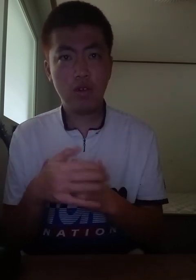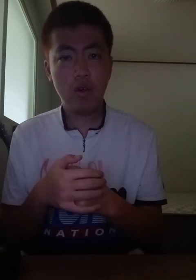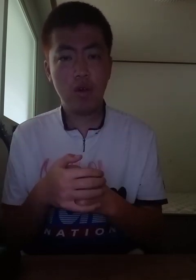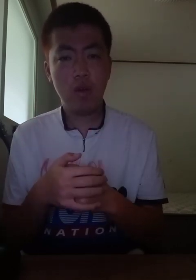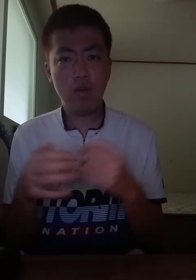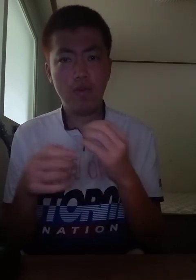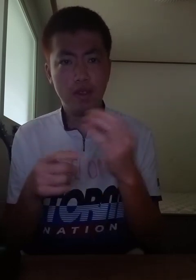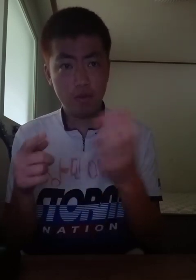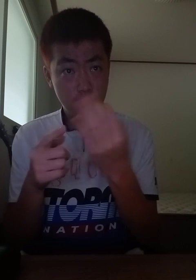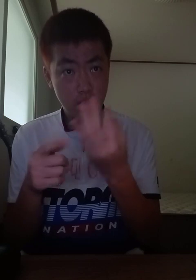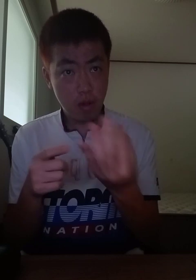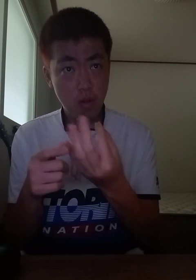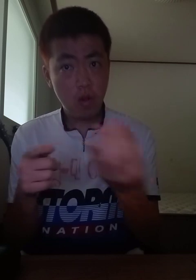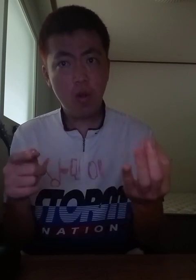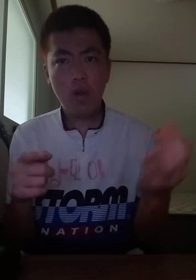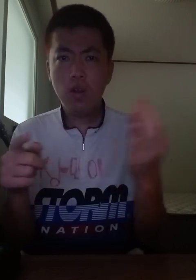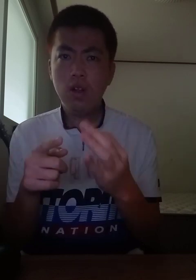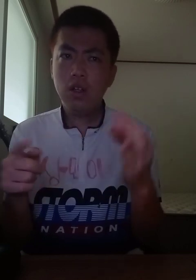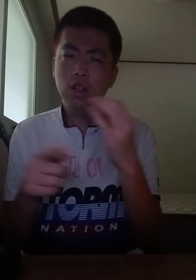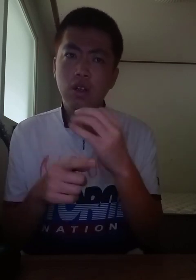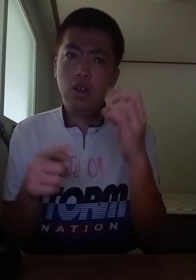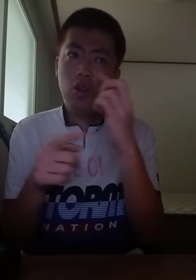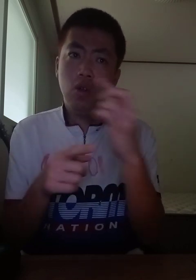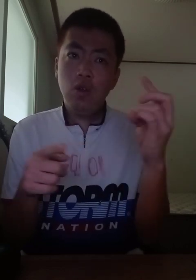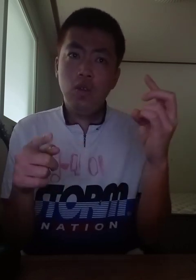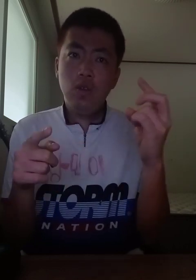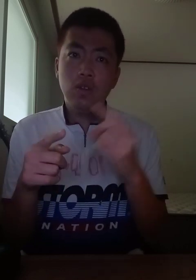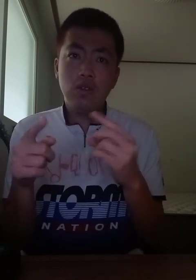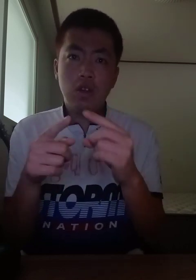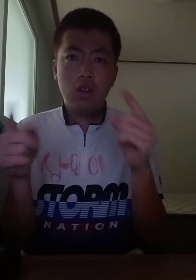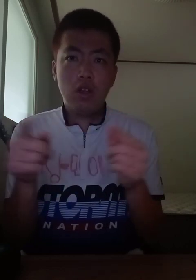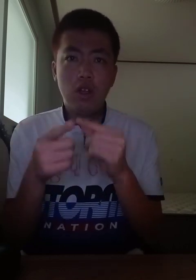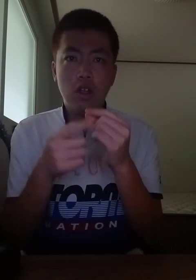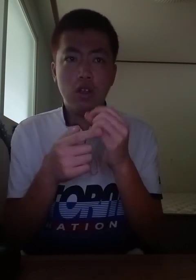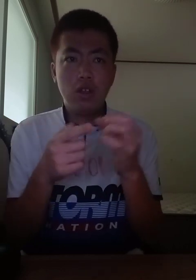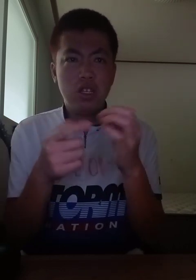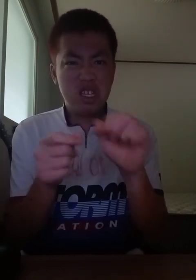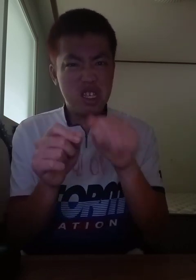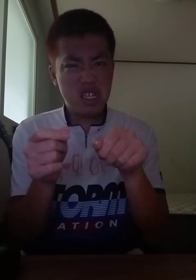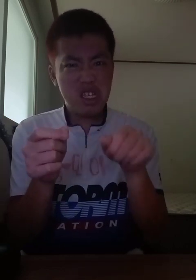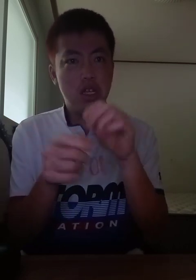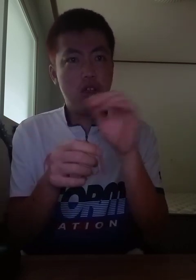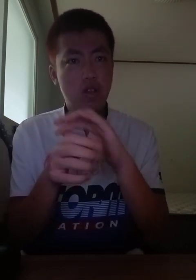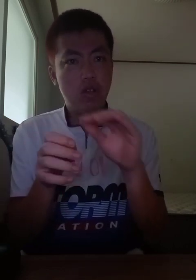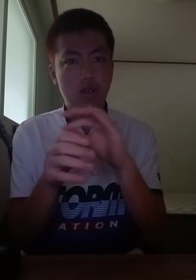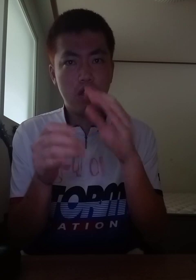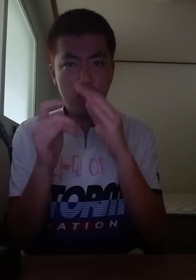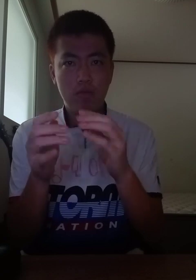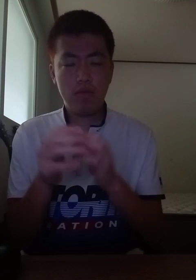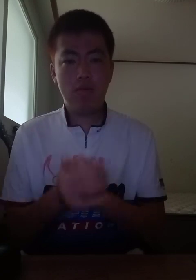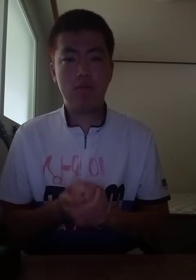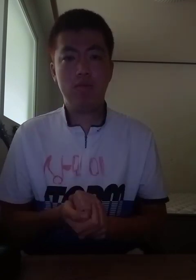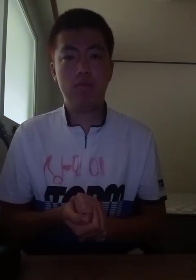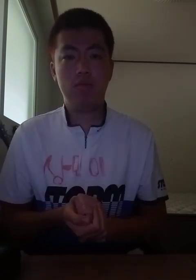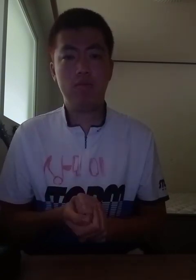자세히 보시면 대부분 어떤 충격에 의해서 찢어지거나 뜯겨나간 쓰레기 봉투가 대부분입니다.